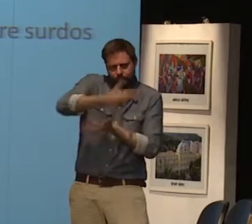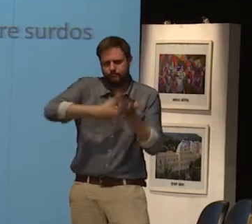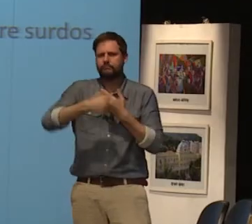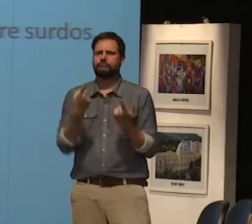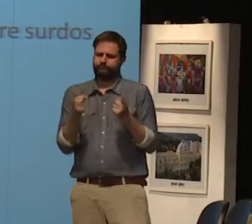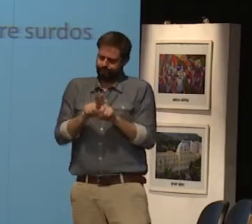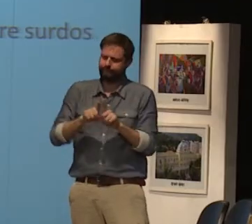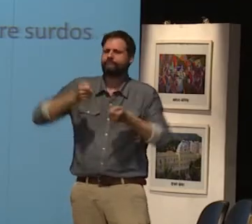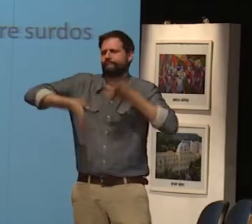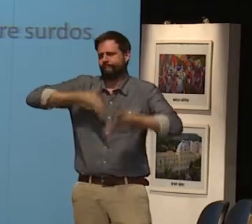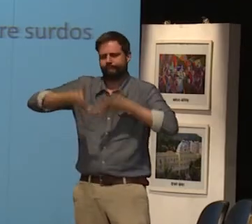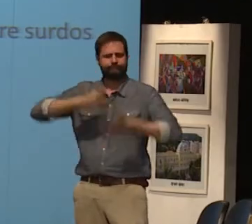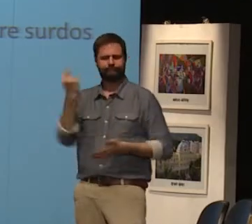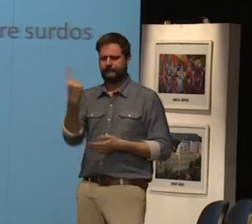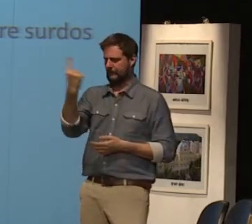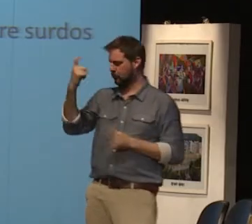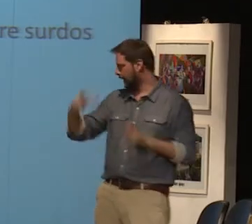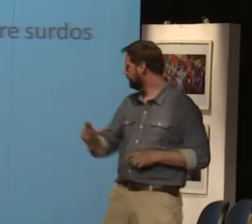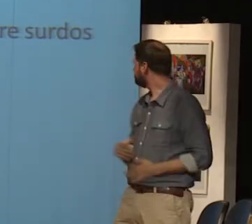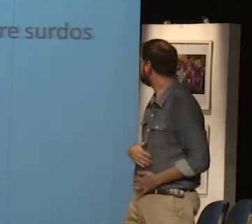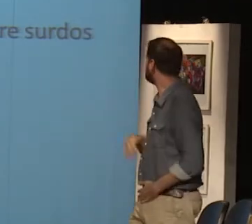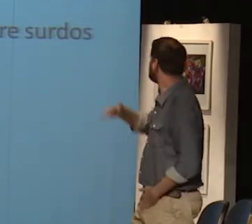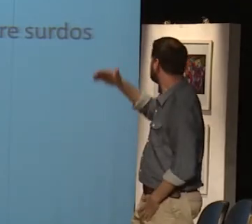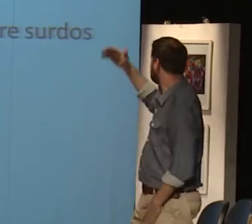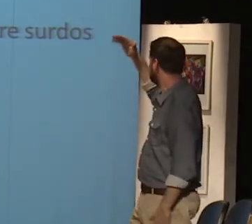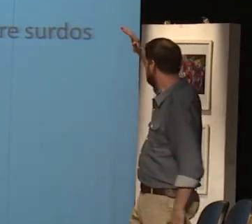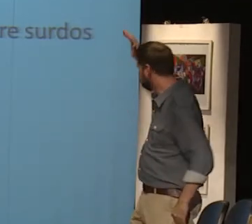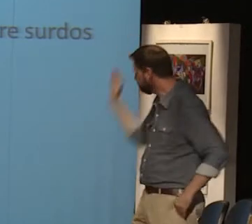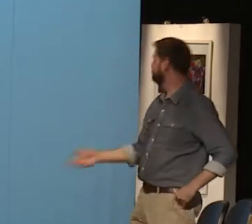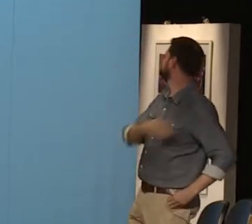estar ali, você vai estar fazendo aquela troca de língua de sinais.